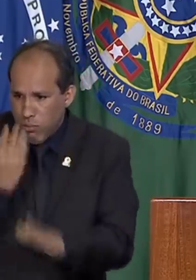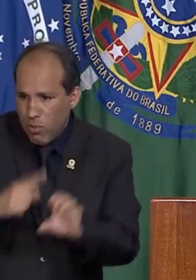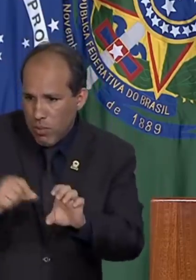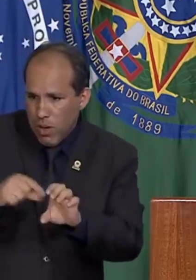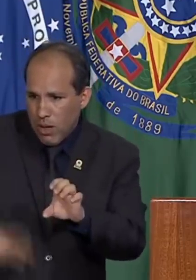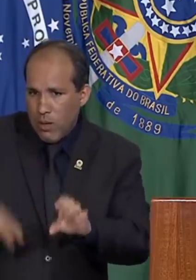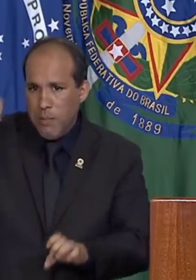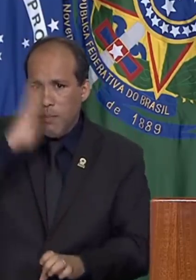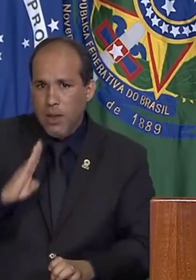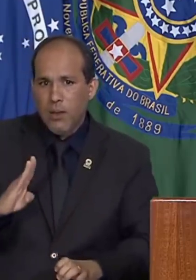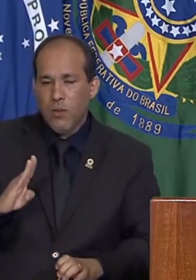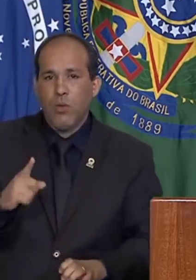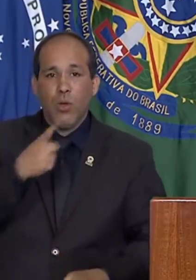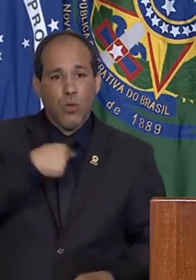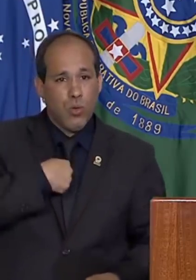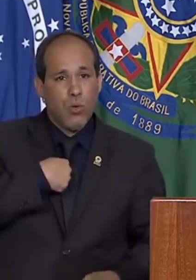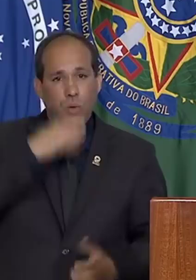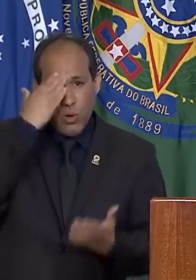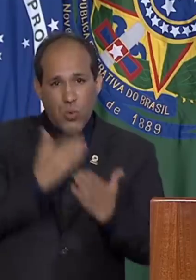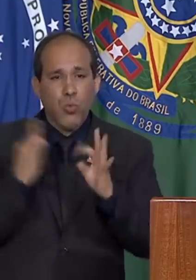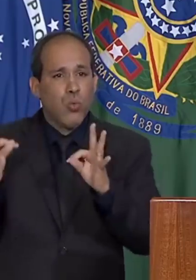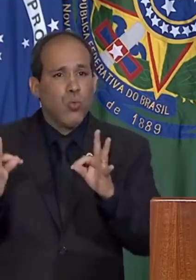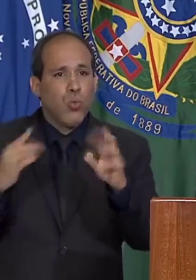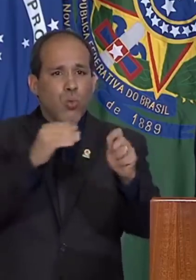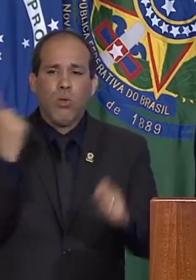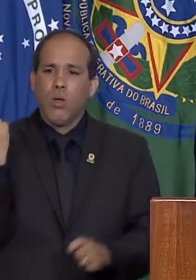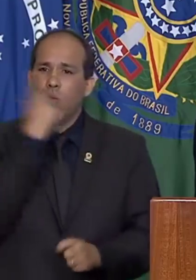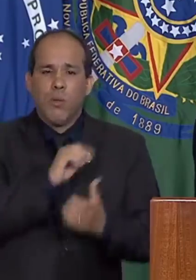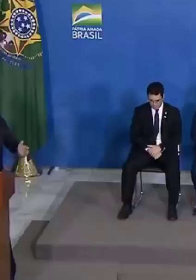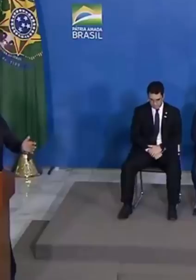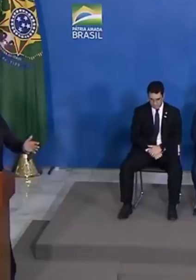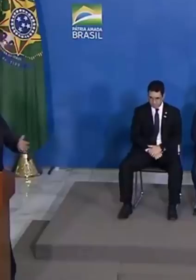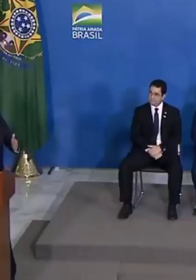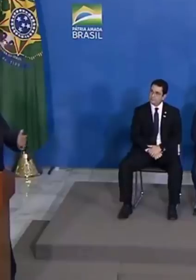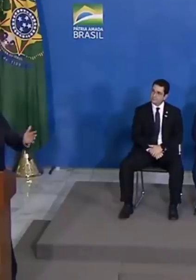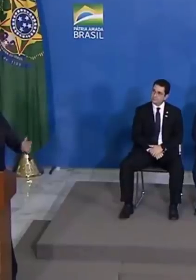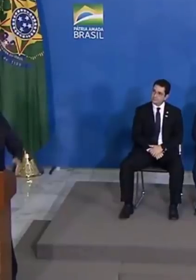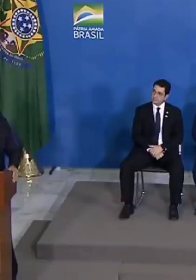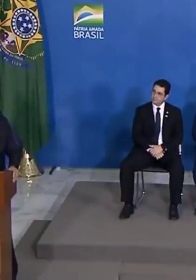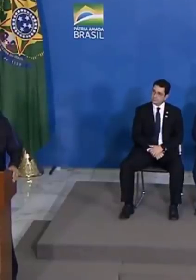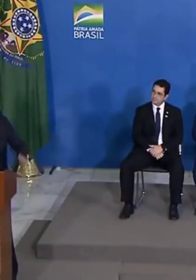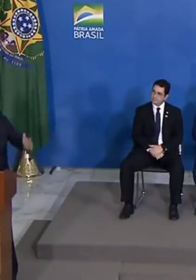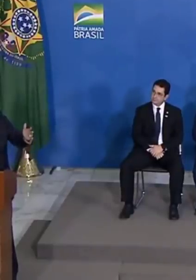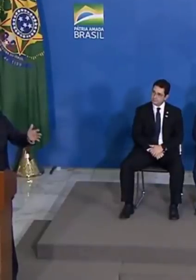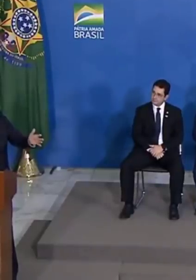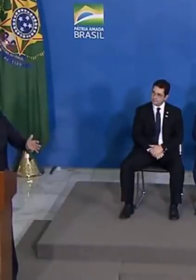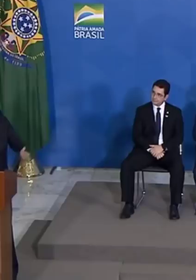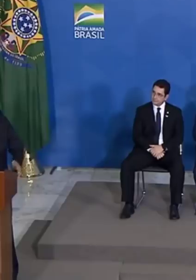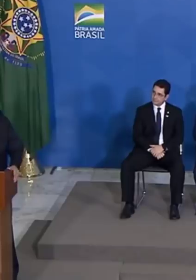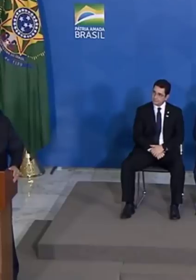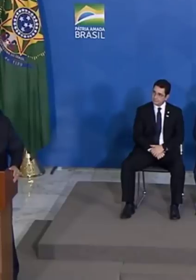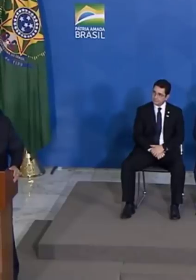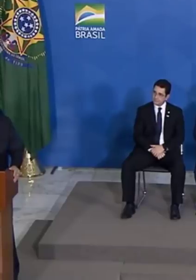país. Acredito que todos nós ganhamos com isso. Então, meus parabéns aos 22 ministros, parabéns aos produtores rurais que estão aqui, parabéns a Luiz